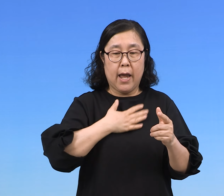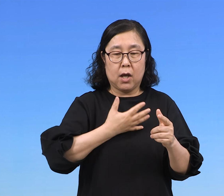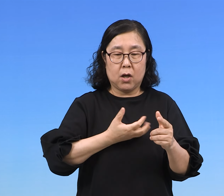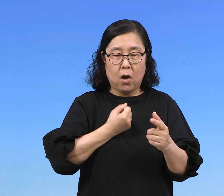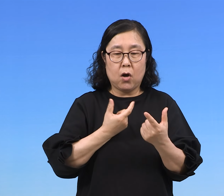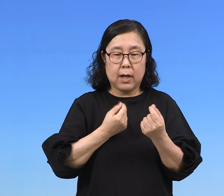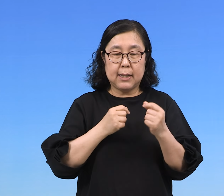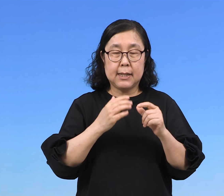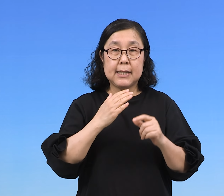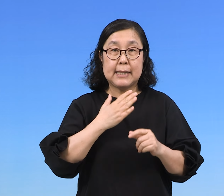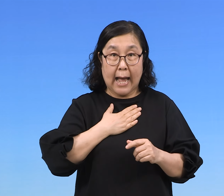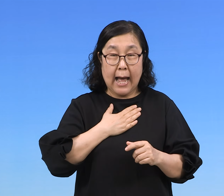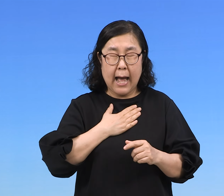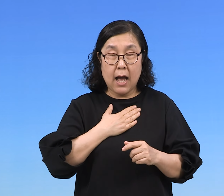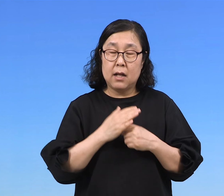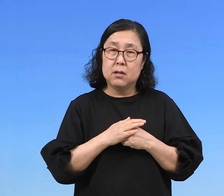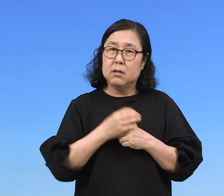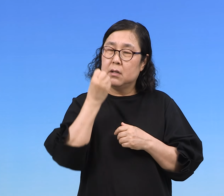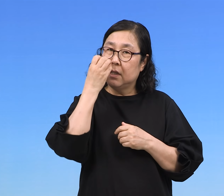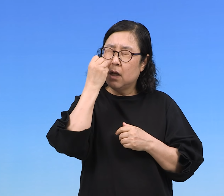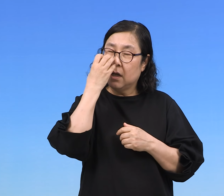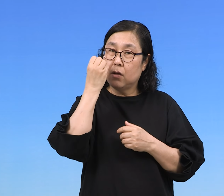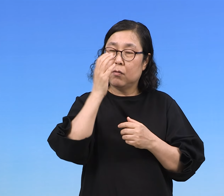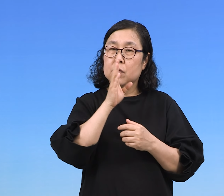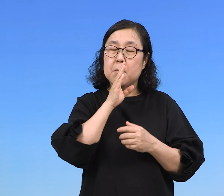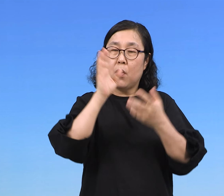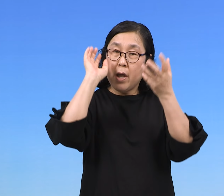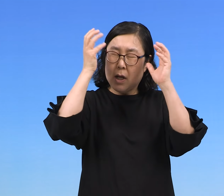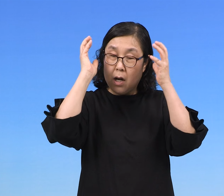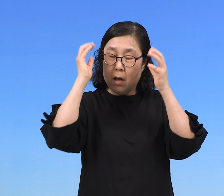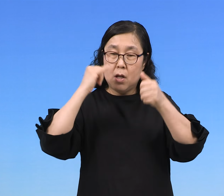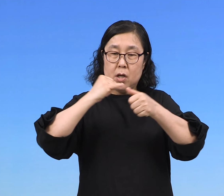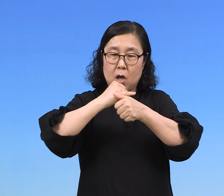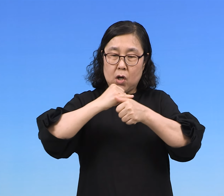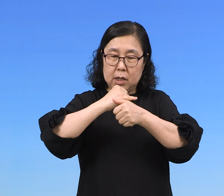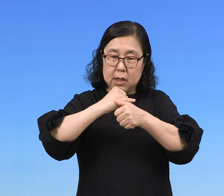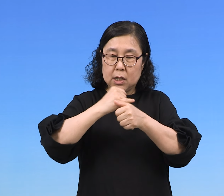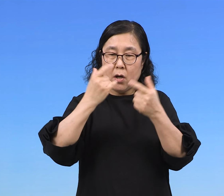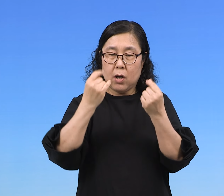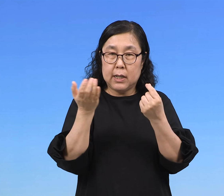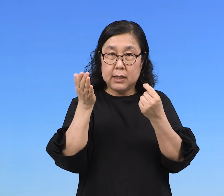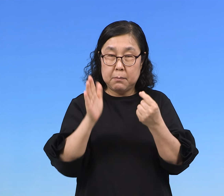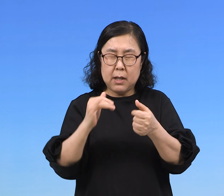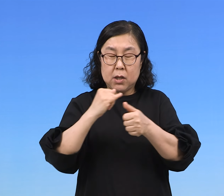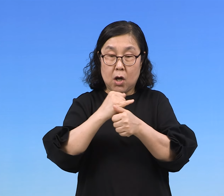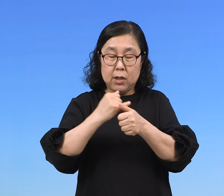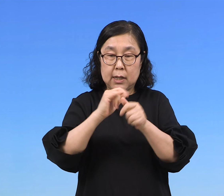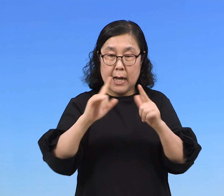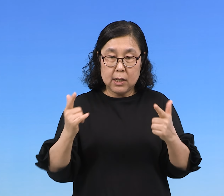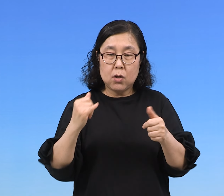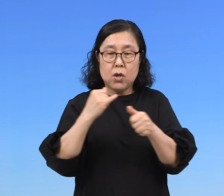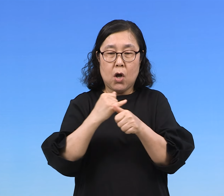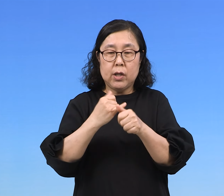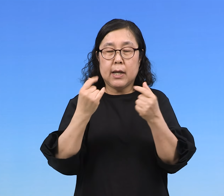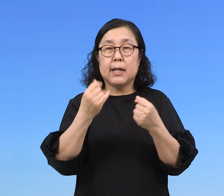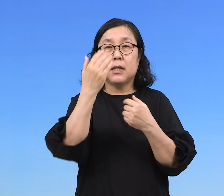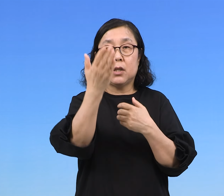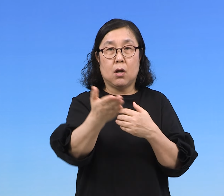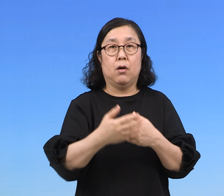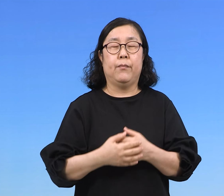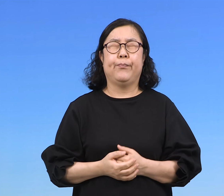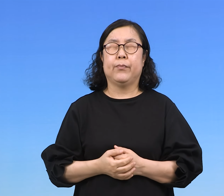무슨 사이인 건지 사실 헷갈려. 연인인 듯 연인 아닌 연인 같은 너. 이